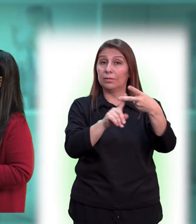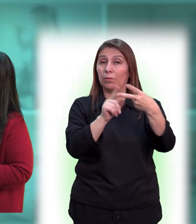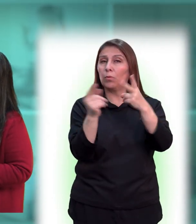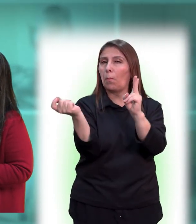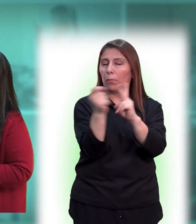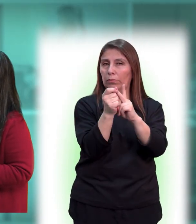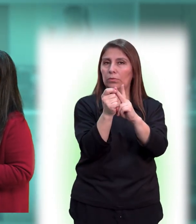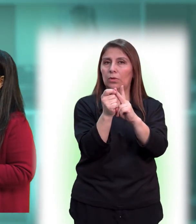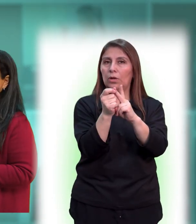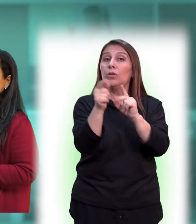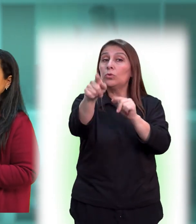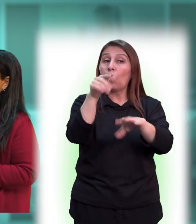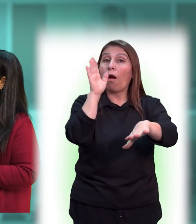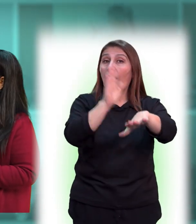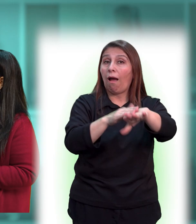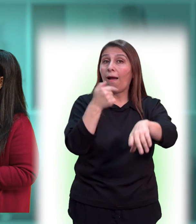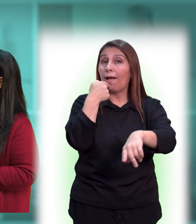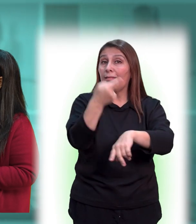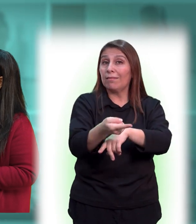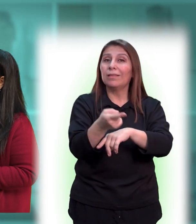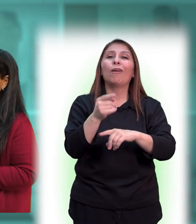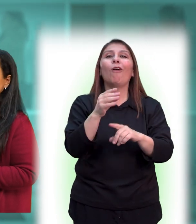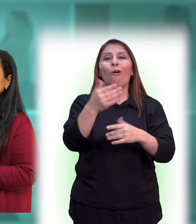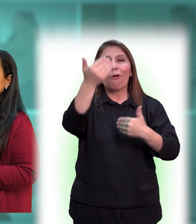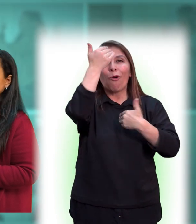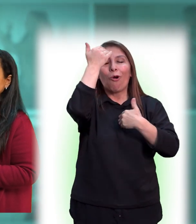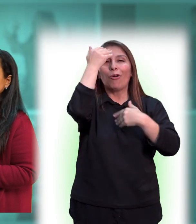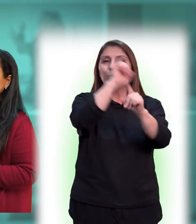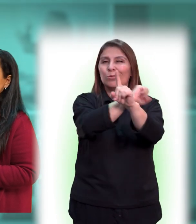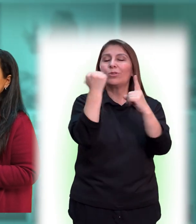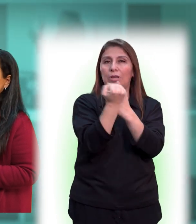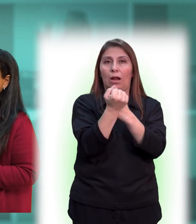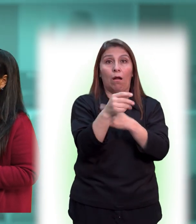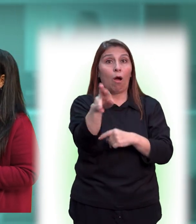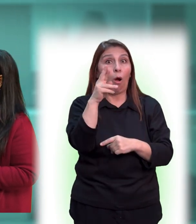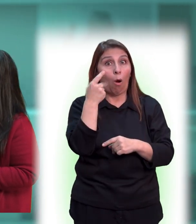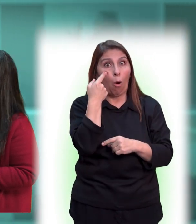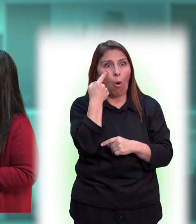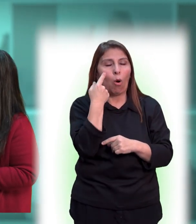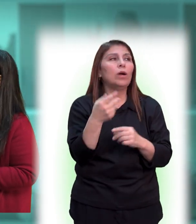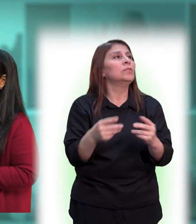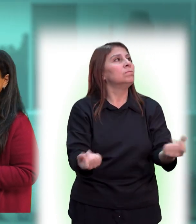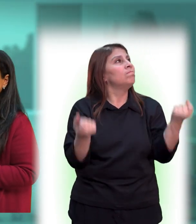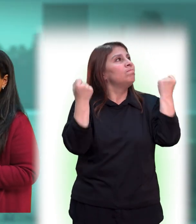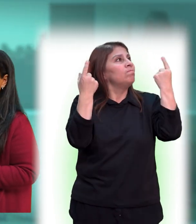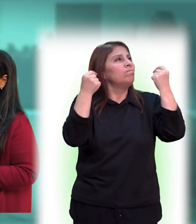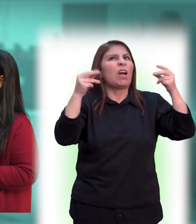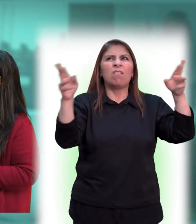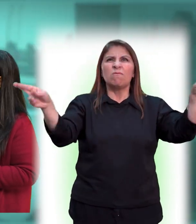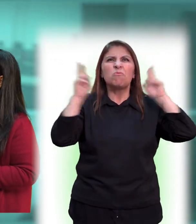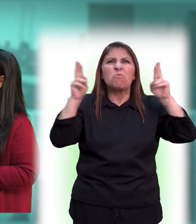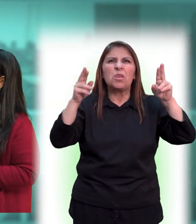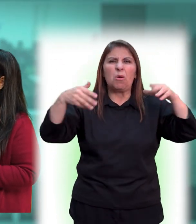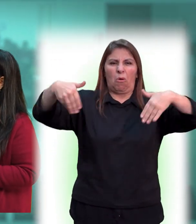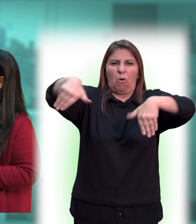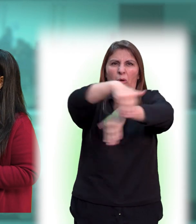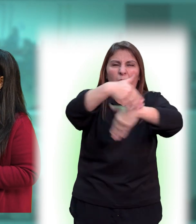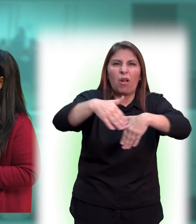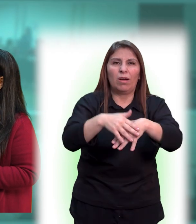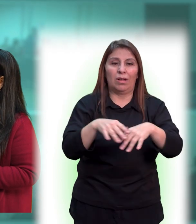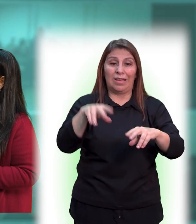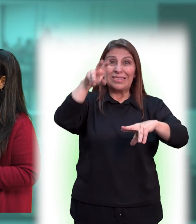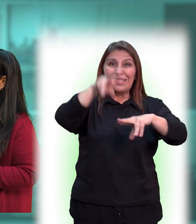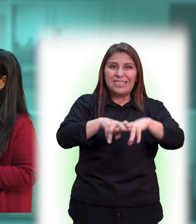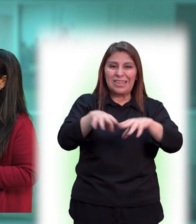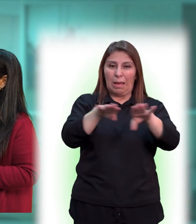¿cierto? Yo estaba nombrando conciencia social, entender que esa bulla que hacemos en los corredores, el